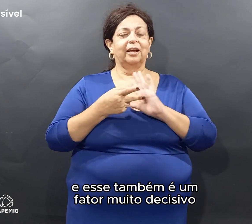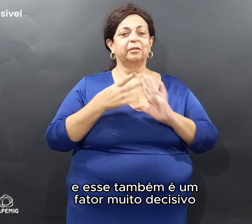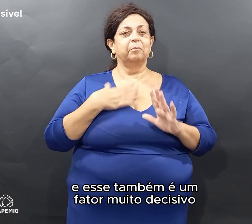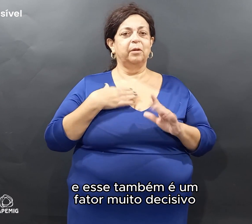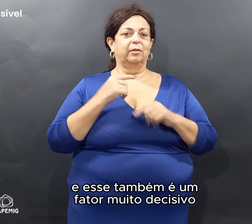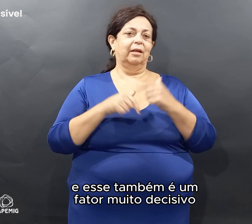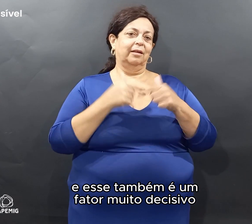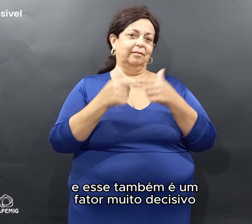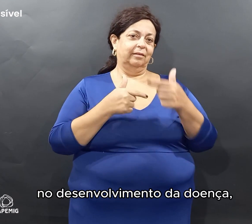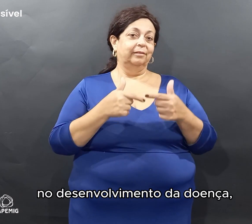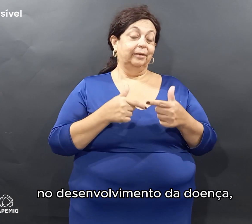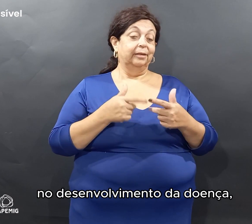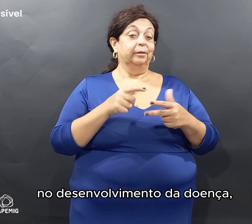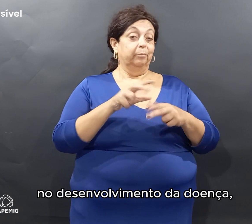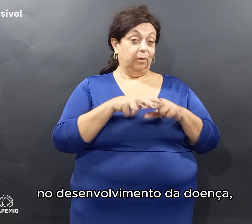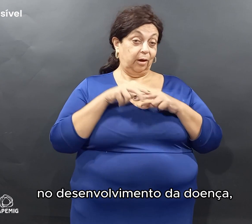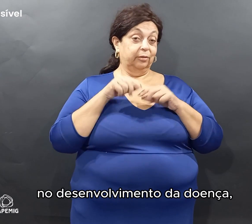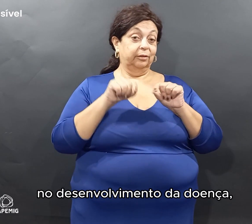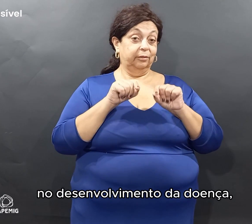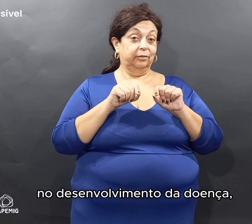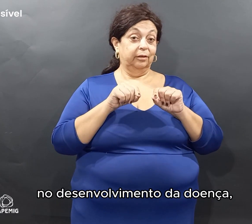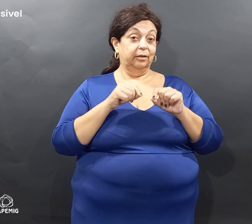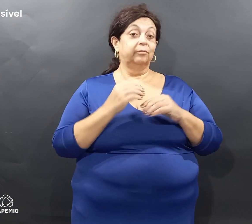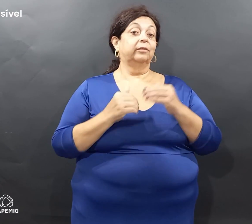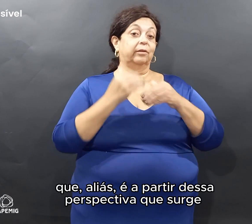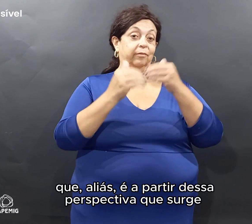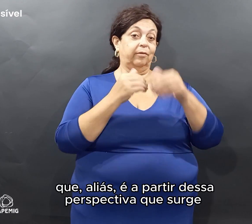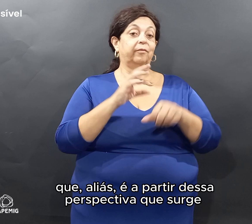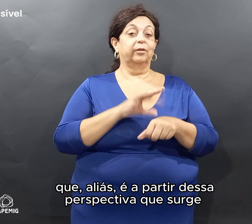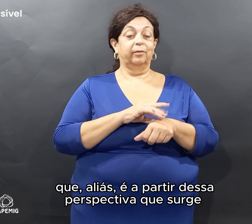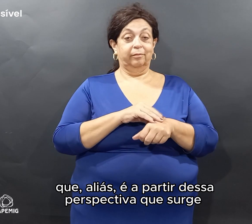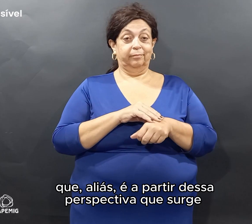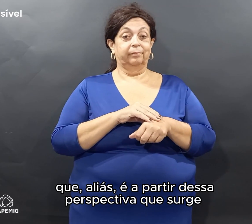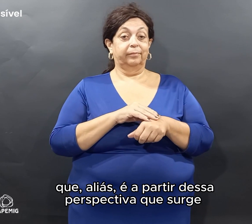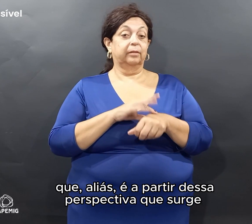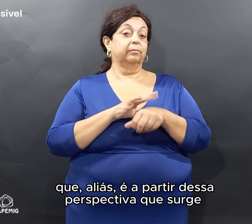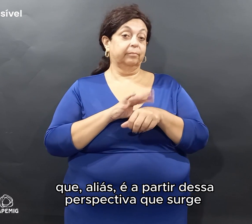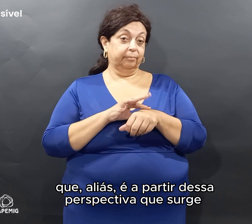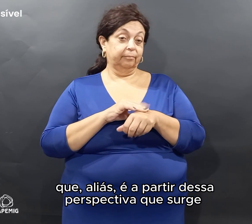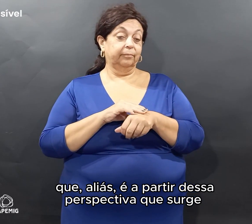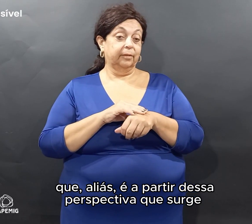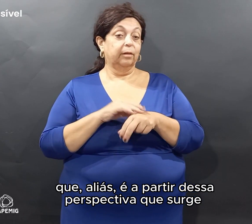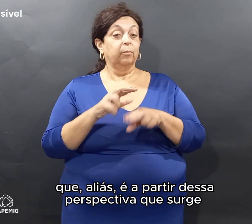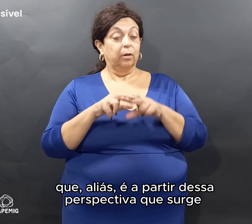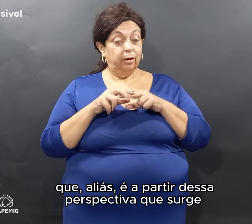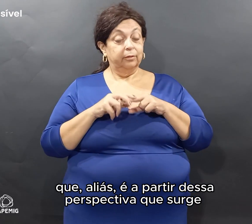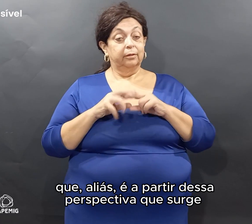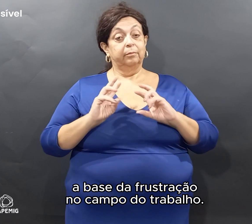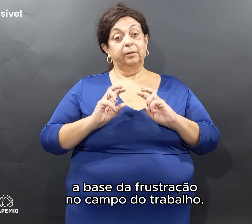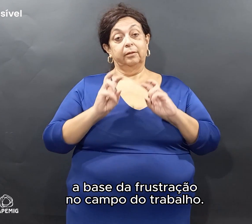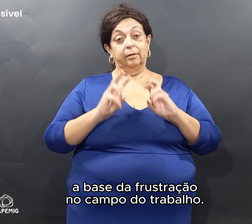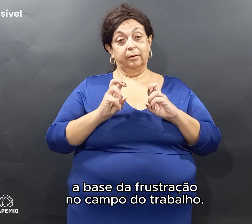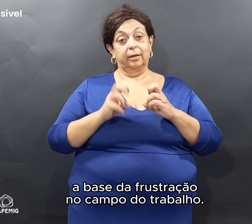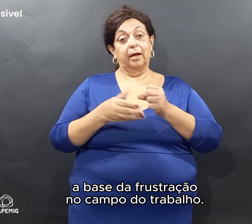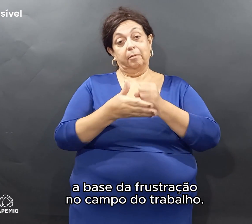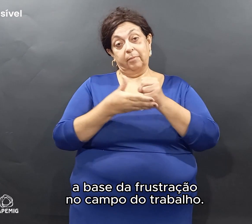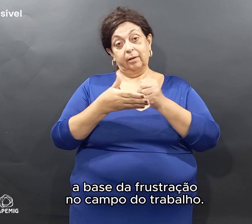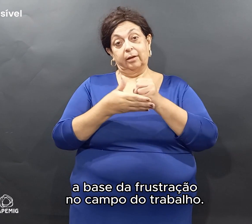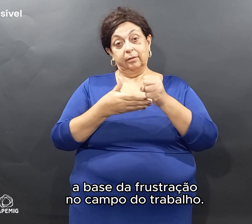fator muito decisivo no desenvolvimento da doença. Que, aliás, é a partir dessa perspectiva que surge a base